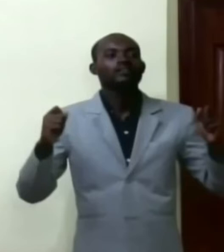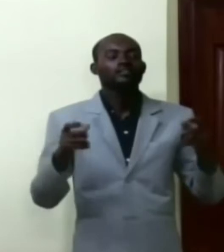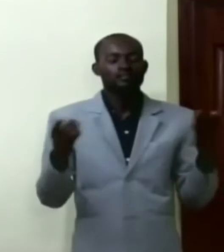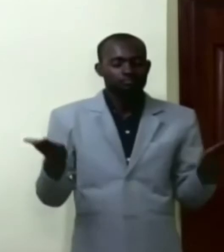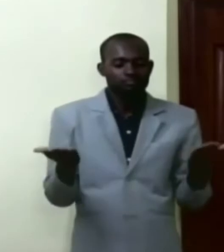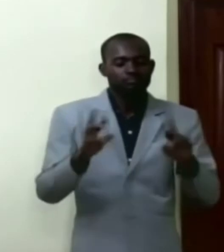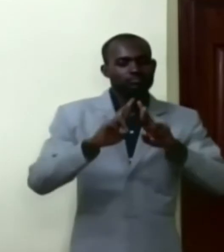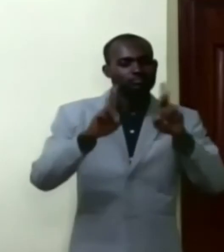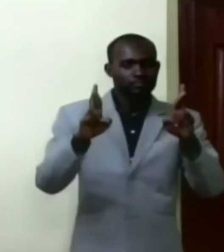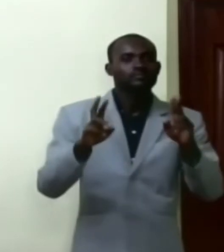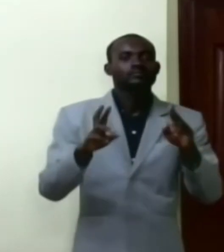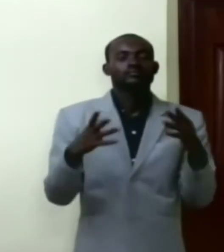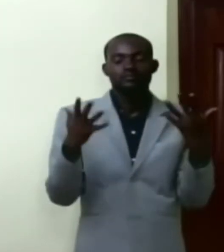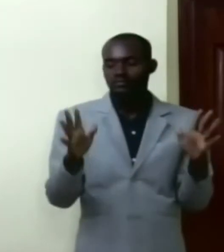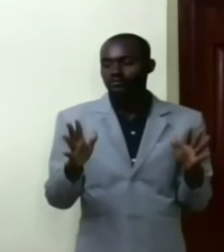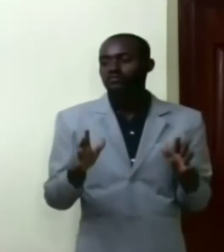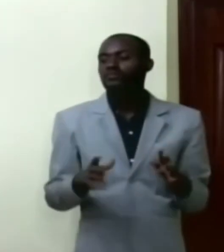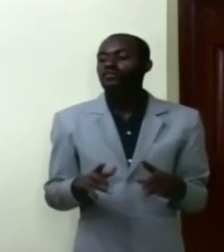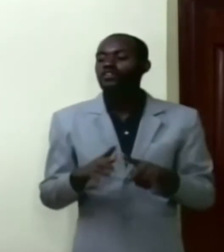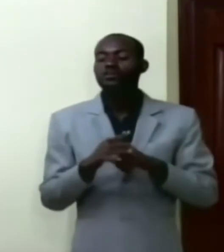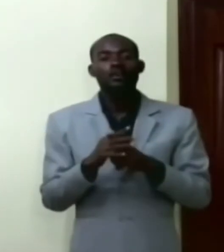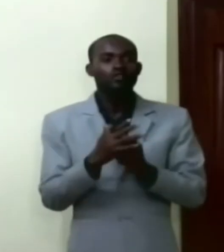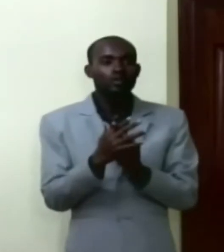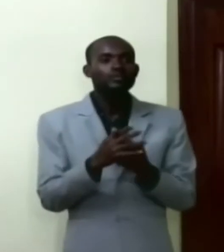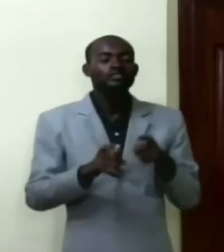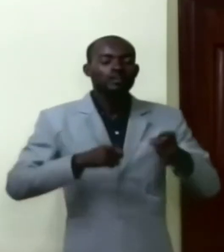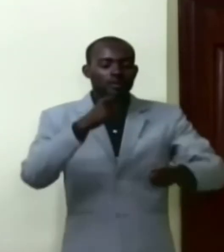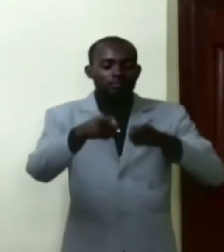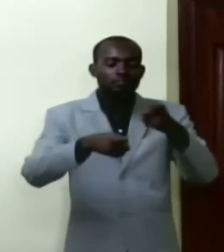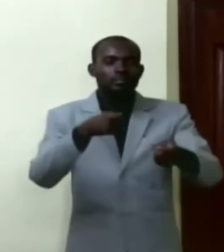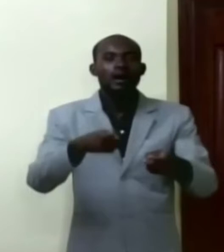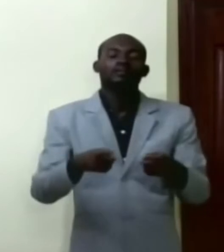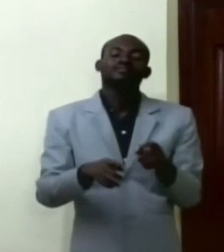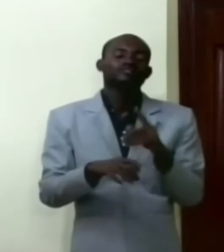commencer à faire. Nous allons commencer par la nation, le temps pris.